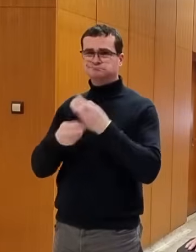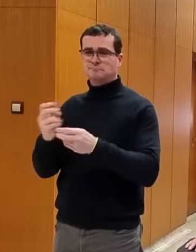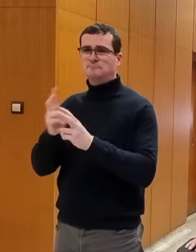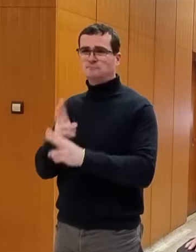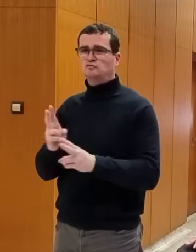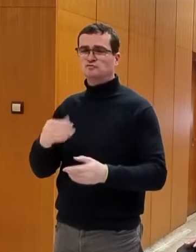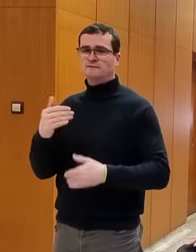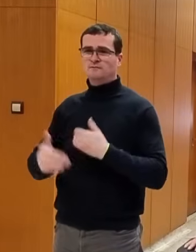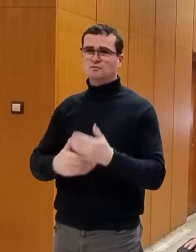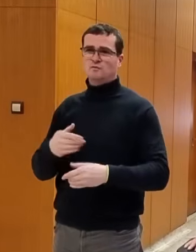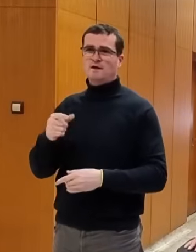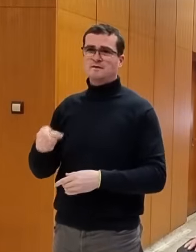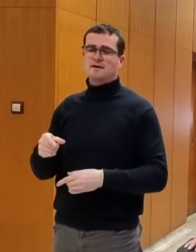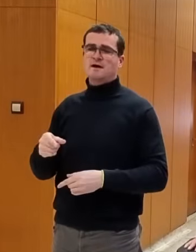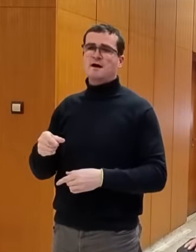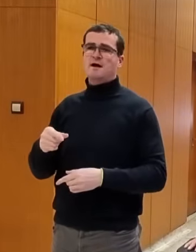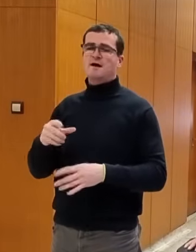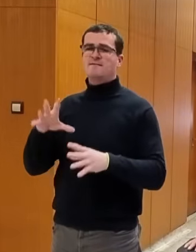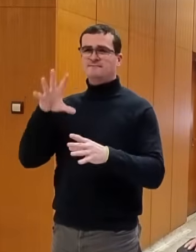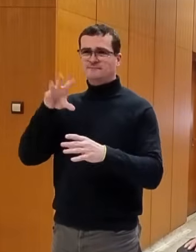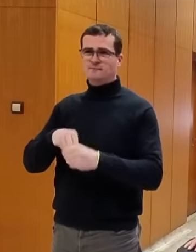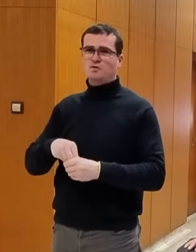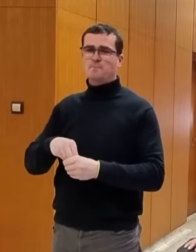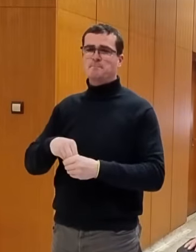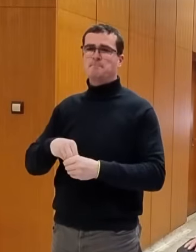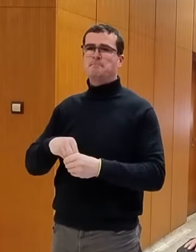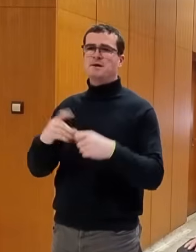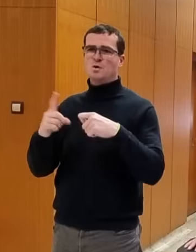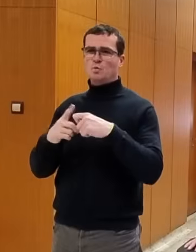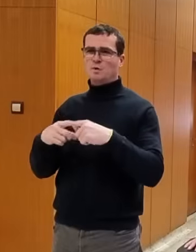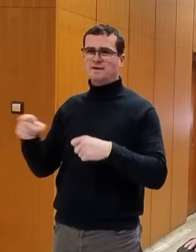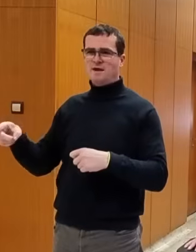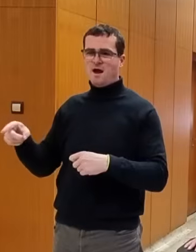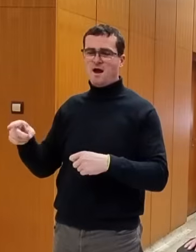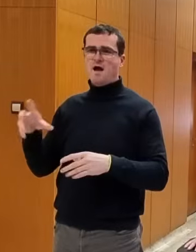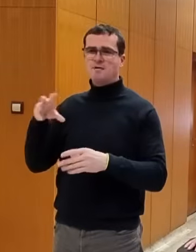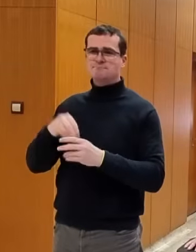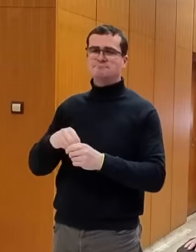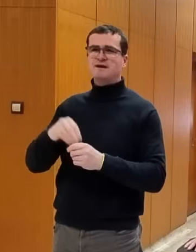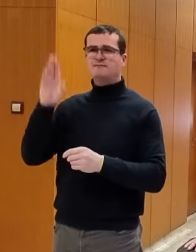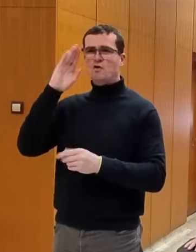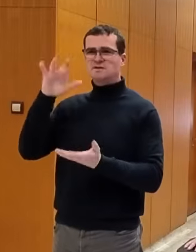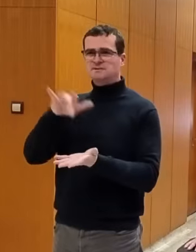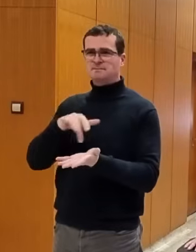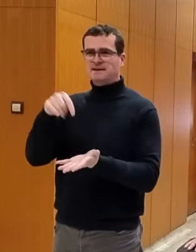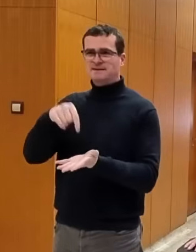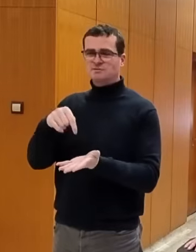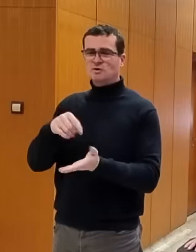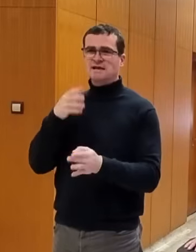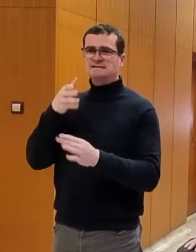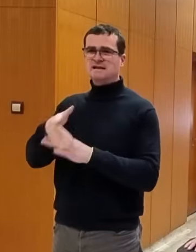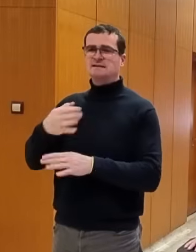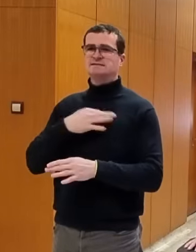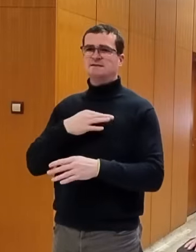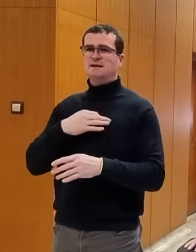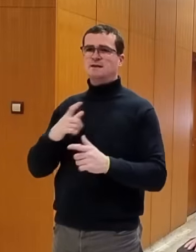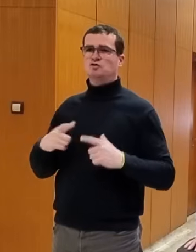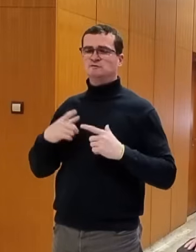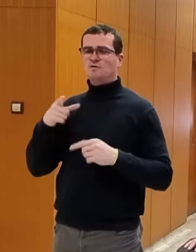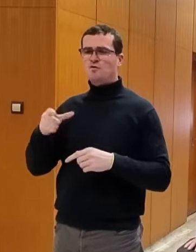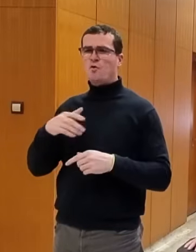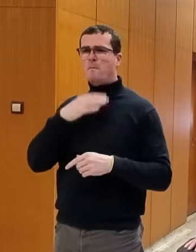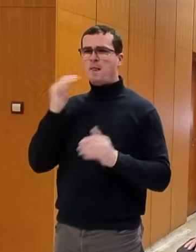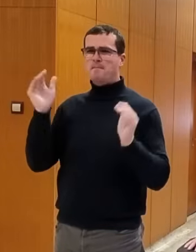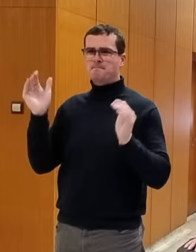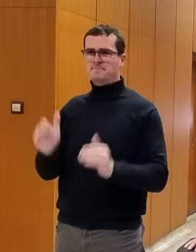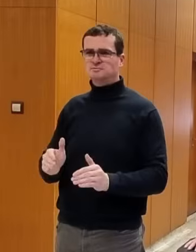možnosti fungovania v rámci kuchyne, ktorá je uprostred vojenského priestoru, čiže ten zásah do civilného života je o